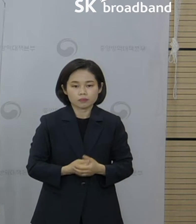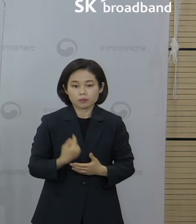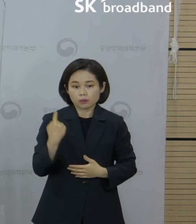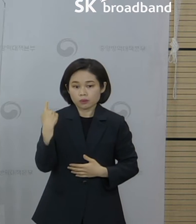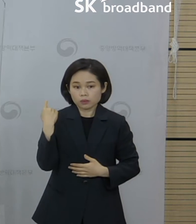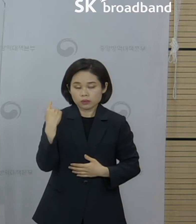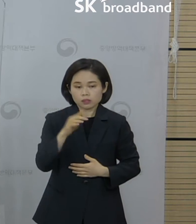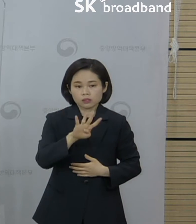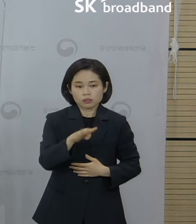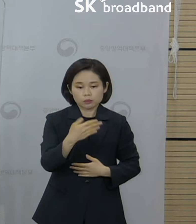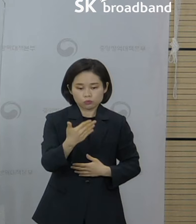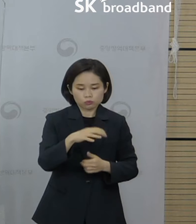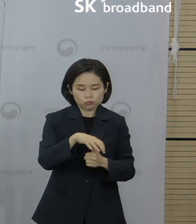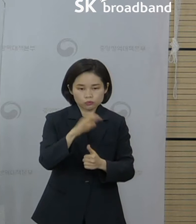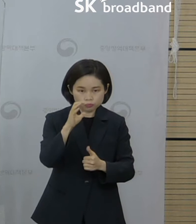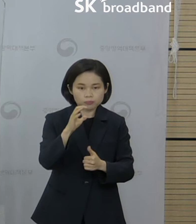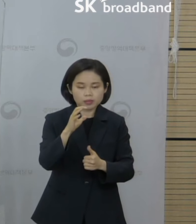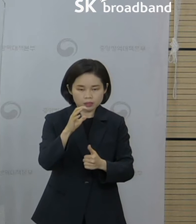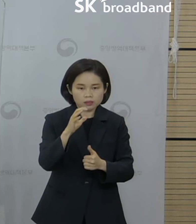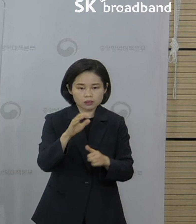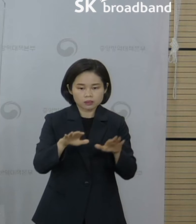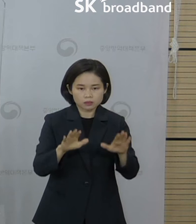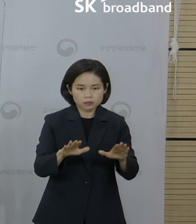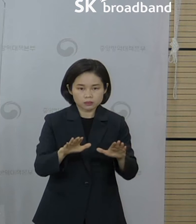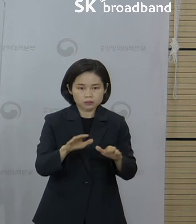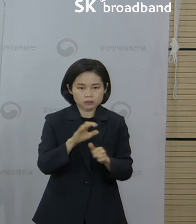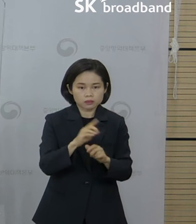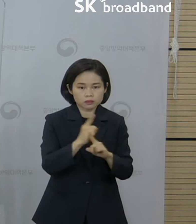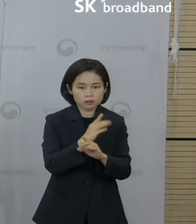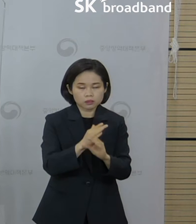신규로 409명이 격리 해제되어 현재는